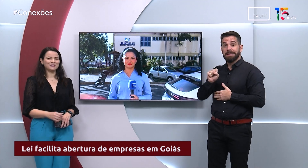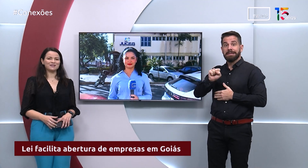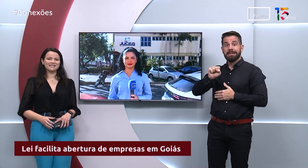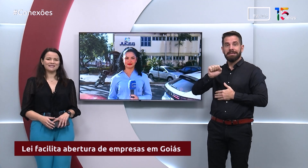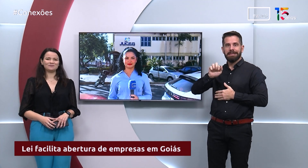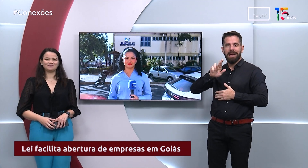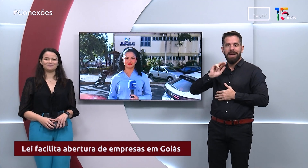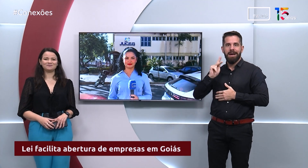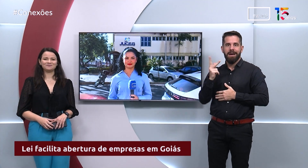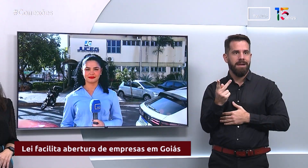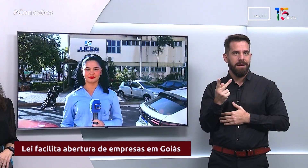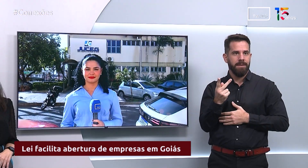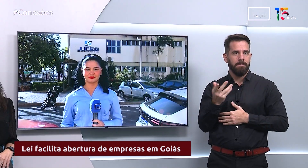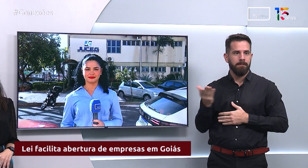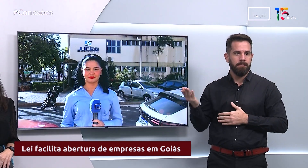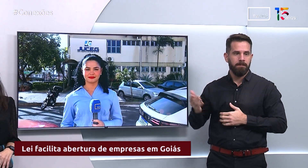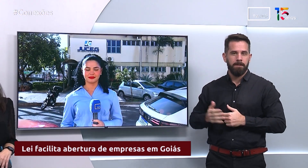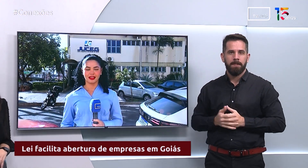Sara Borges.